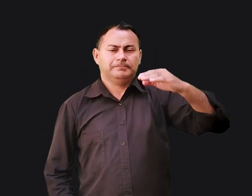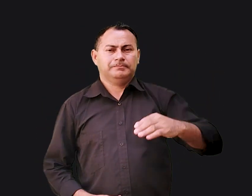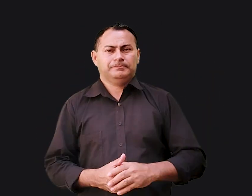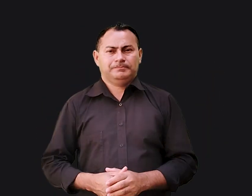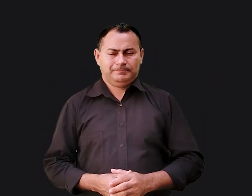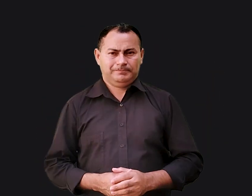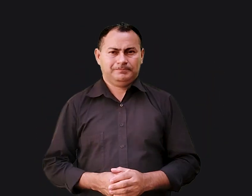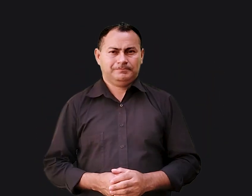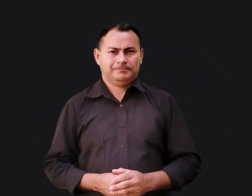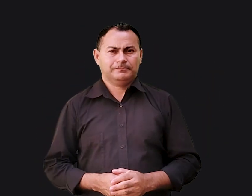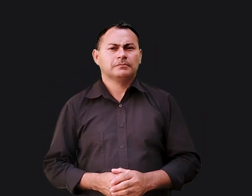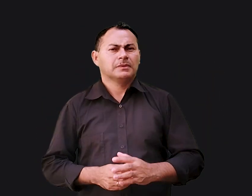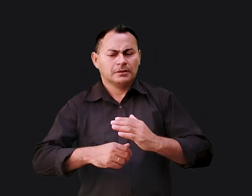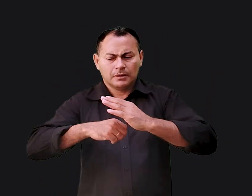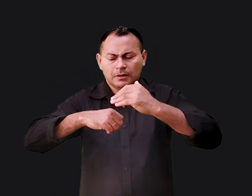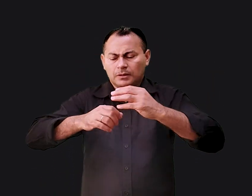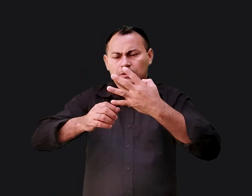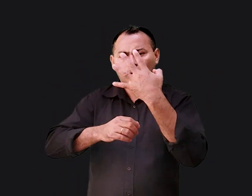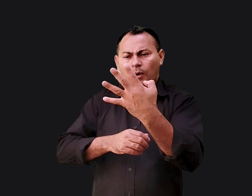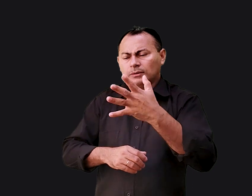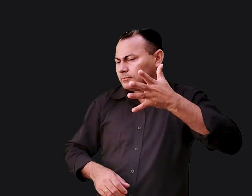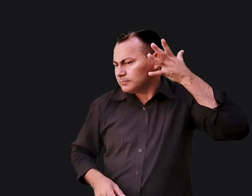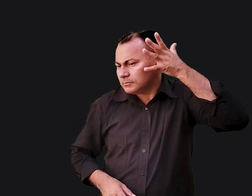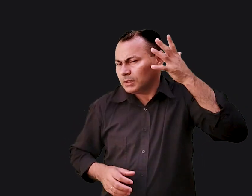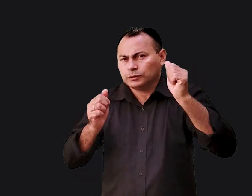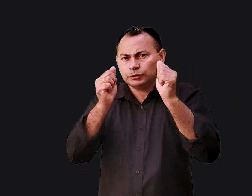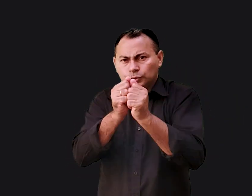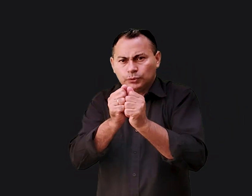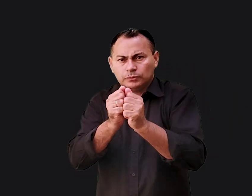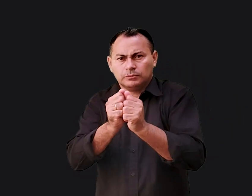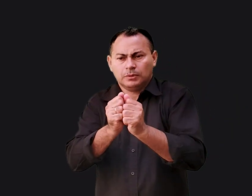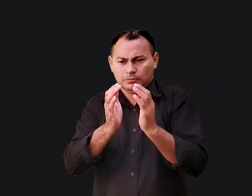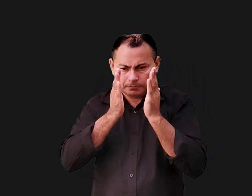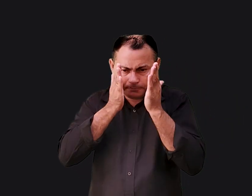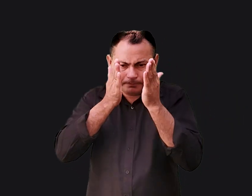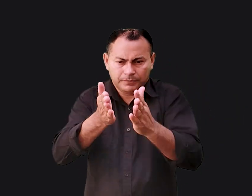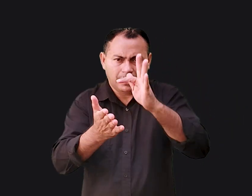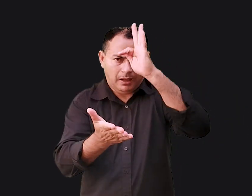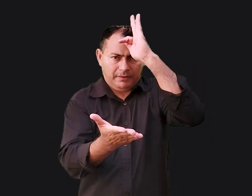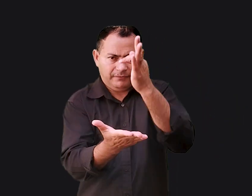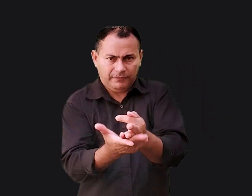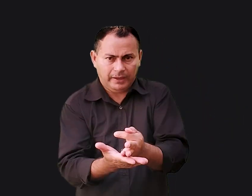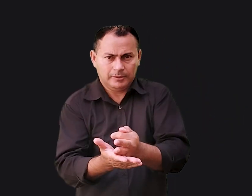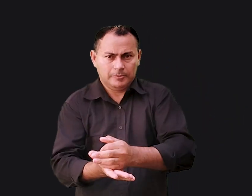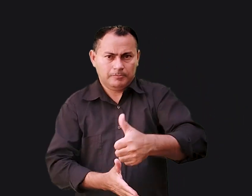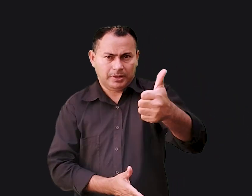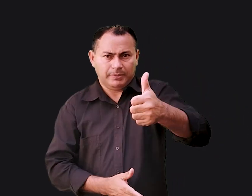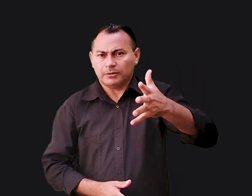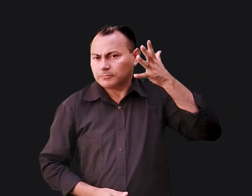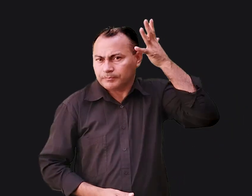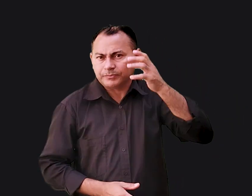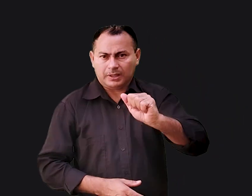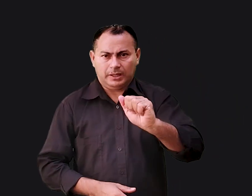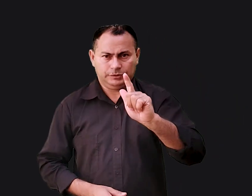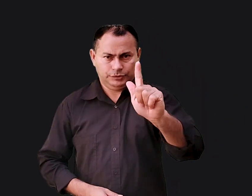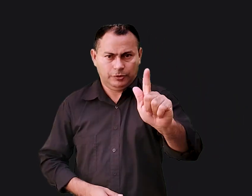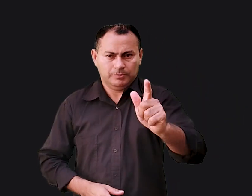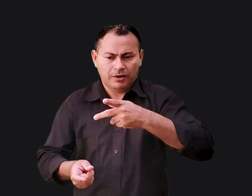Exércitos. Chamamos esses 4 sermões juntos de o foco da fé. No primeiro sermão, Ageu está dizendo: a